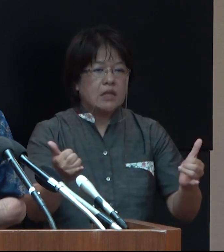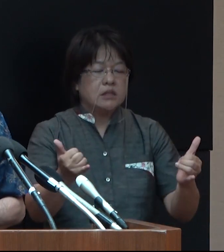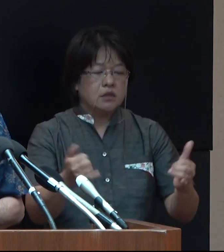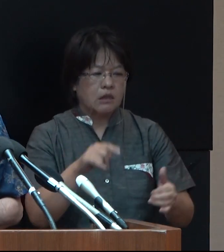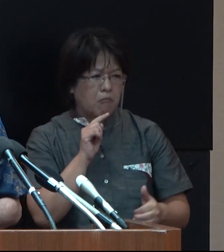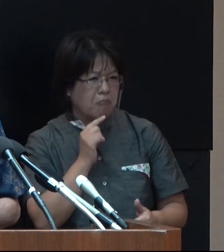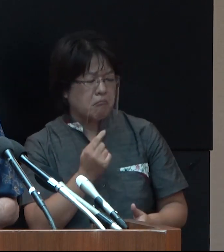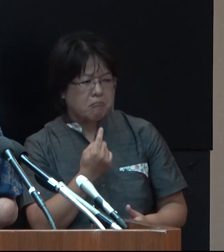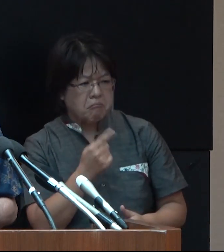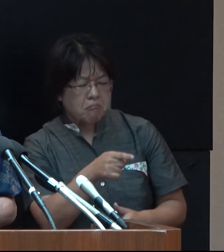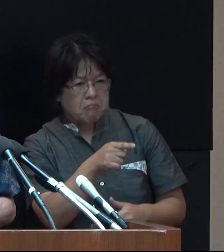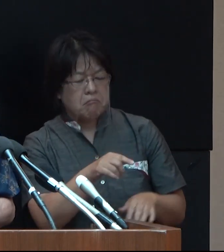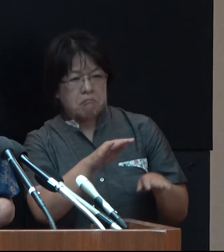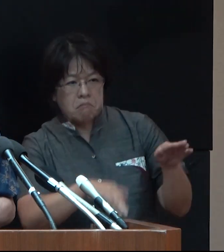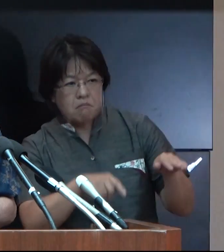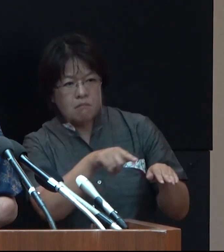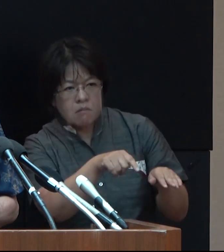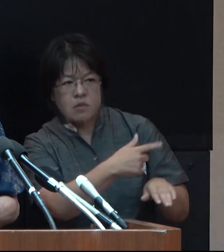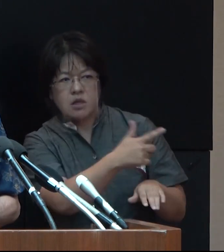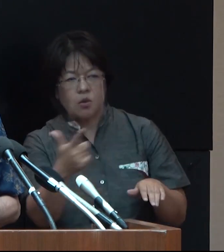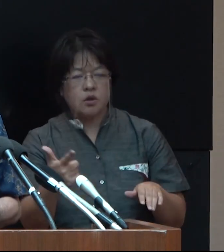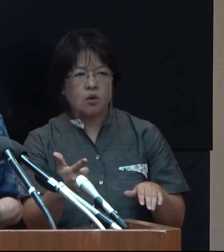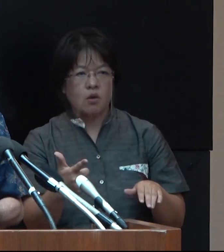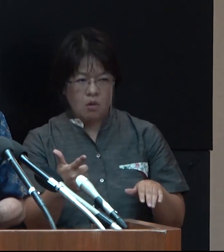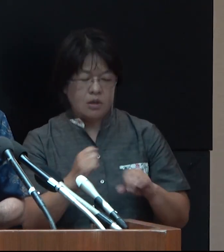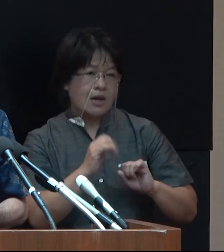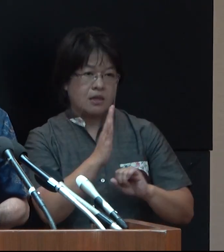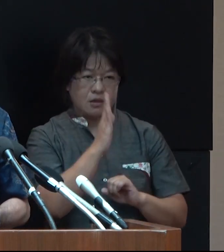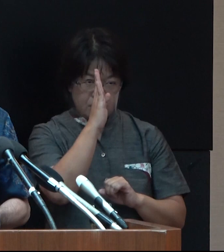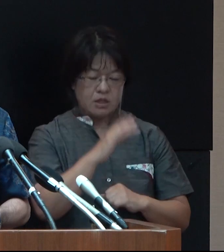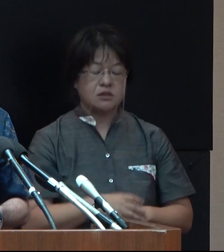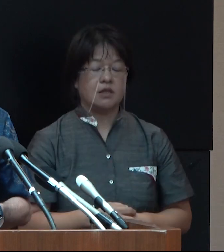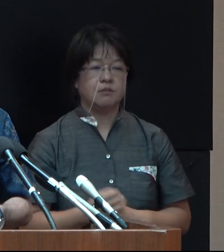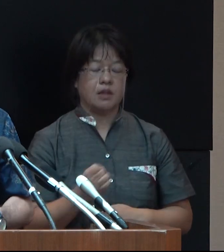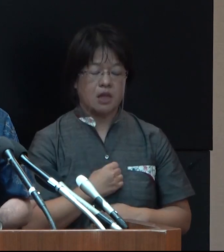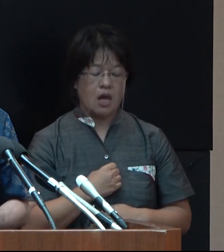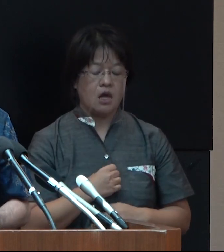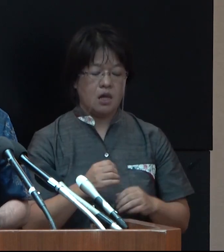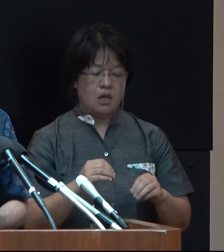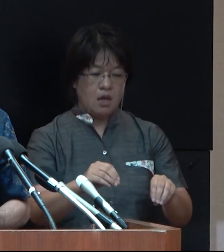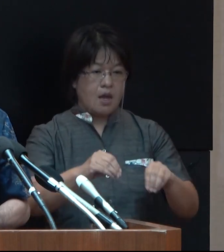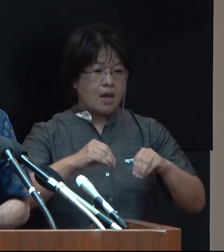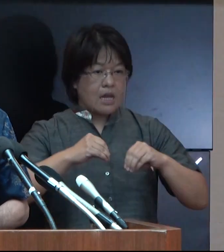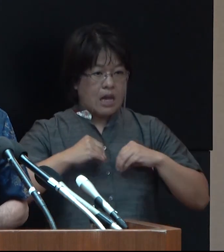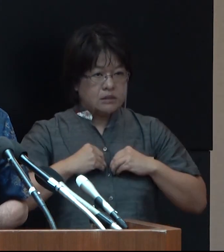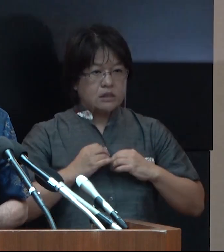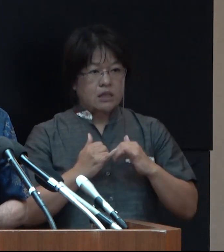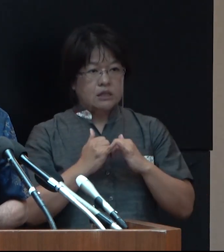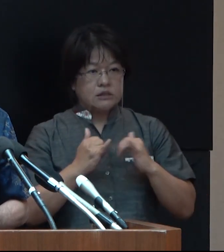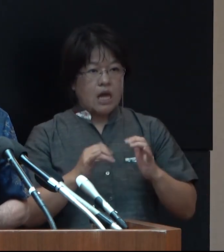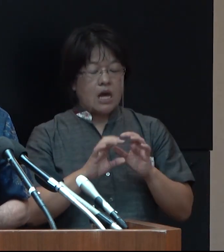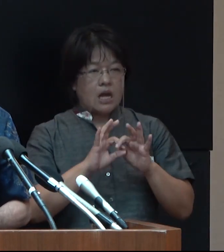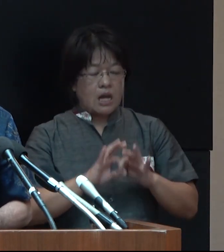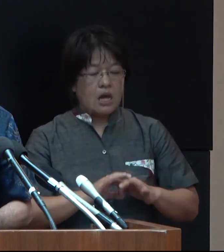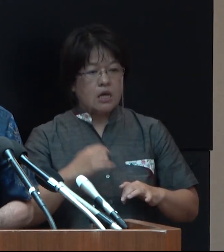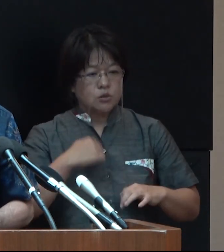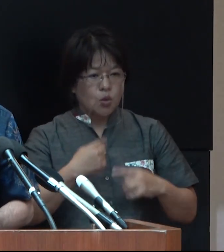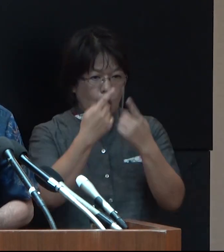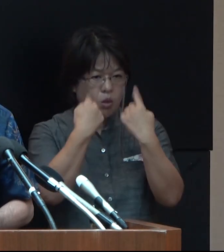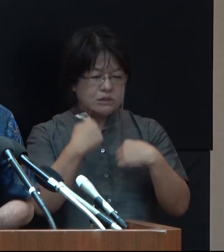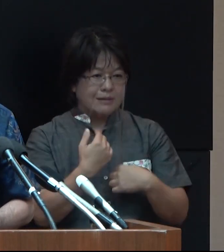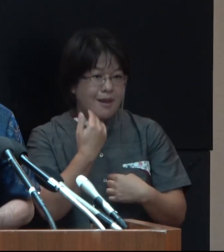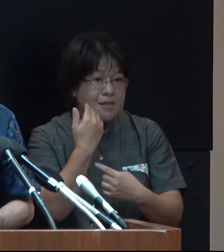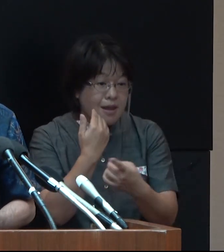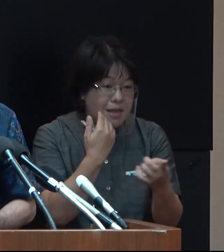中傷や差別的な取り扱い、それからコロナウイルスに感染したからといってその個人を特定